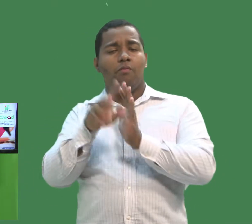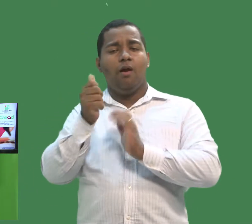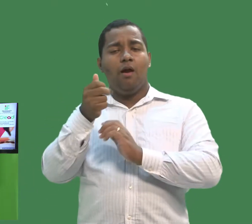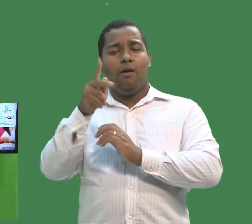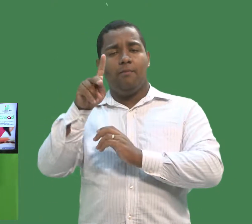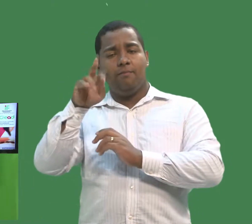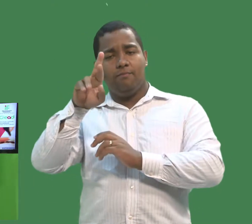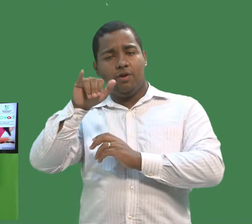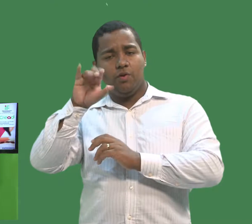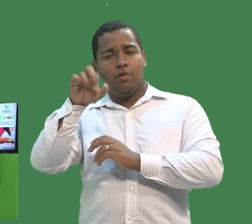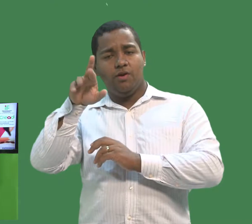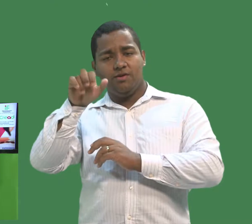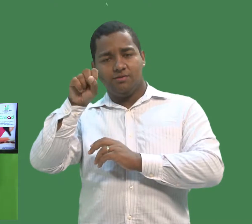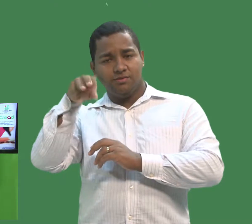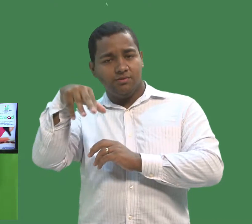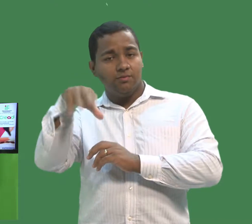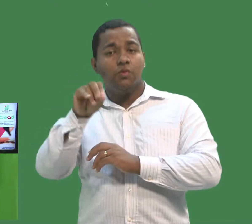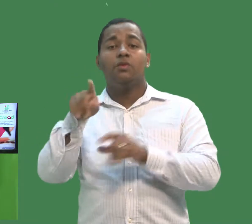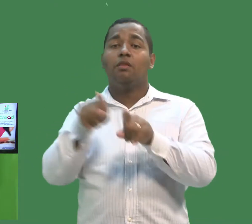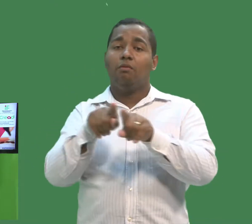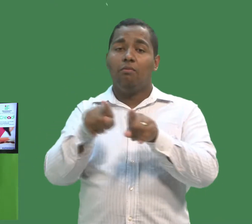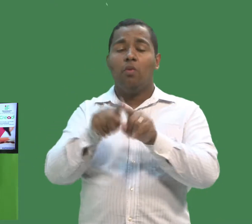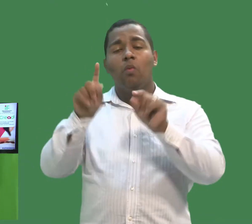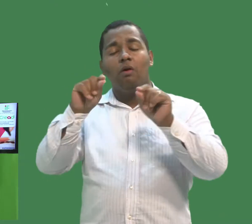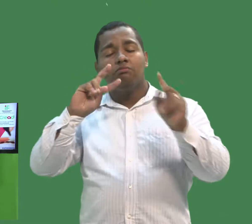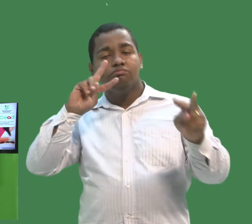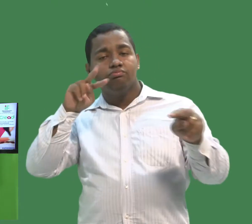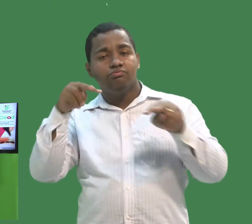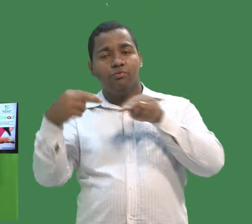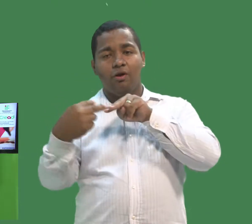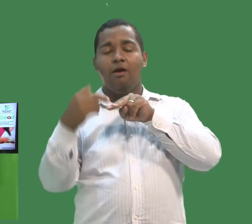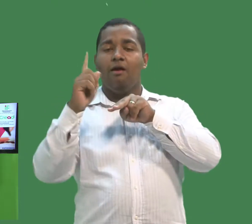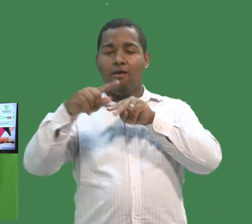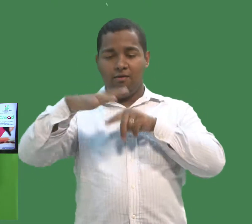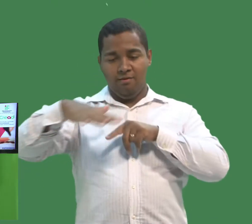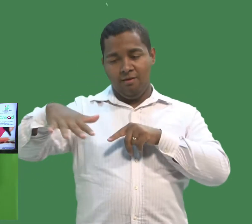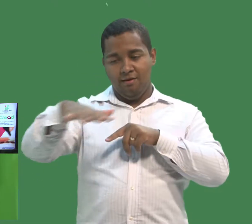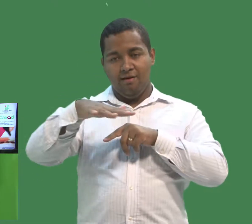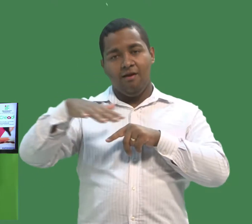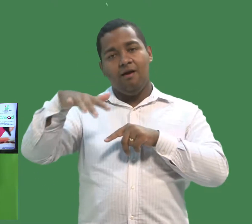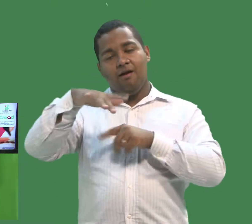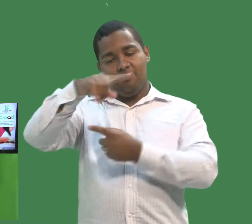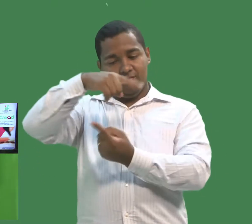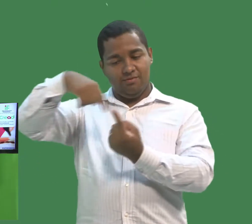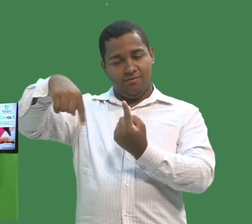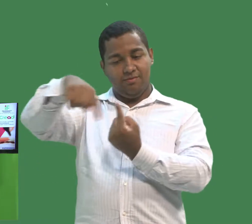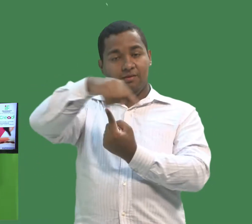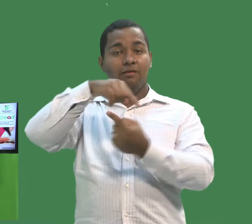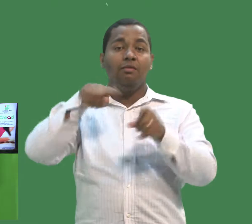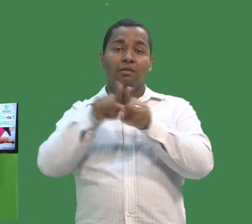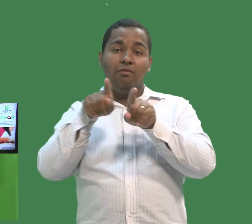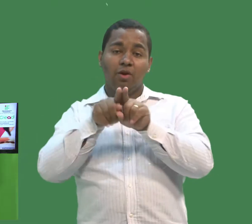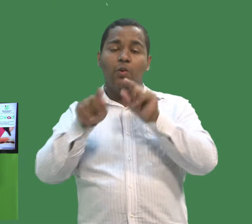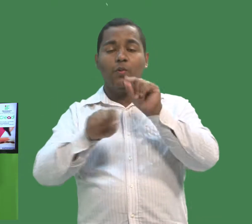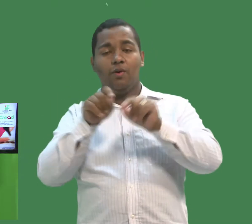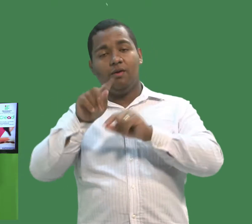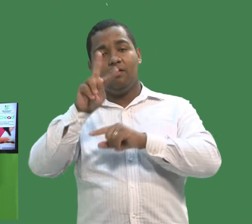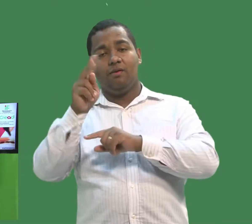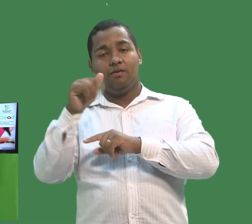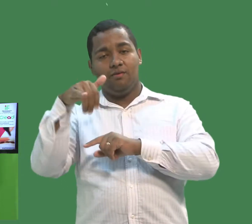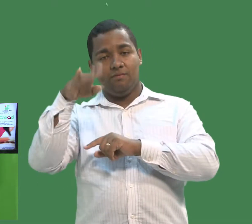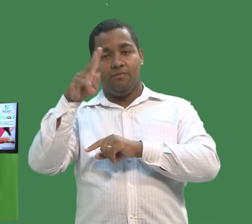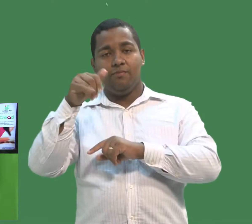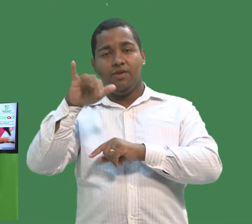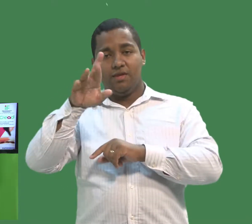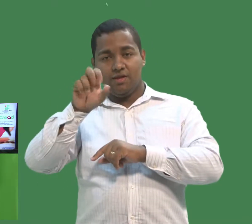que o conhecimento provenha totalmente das observações do meio que o cerca, como postula o empirismo. O conhecimento